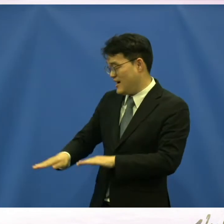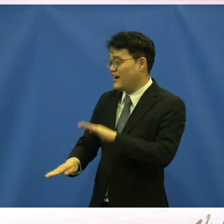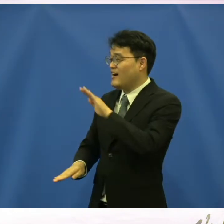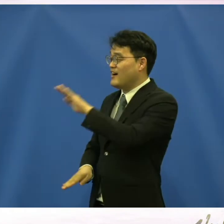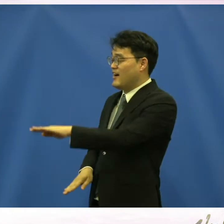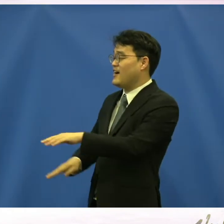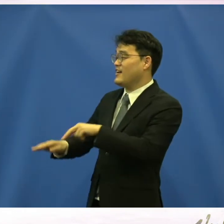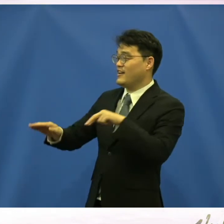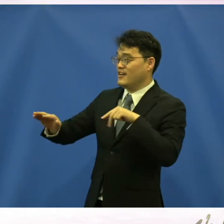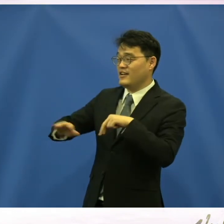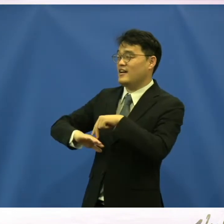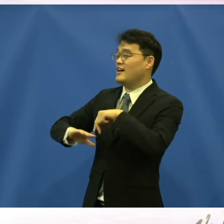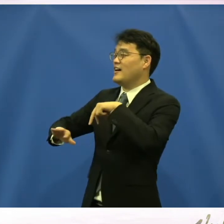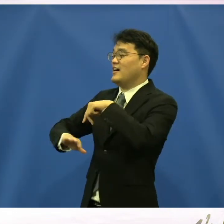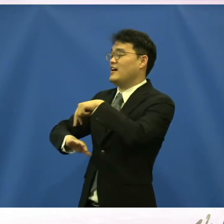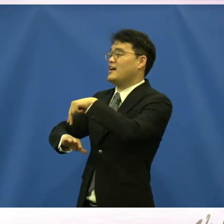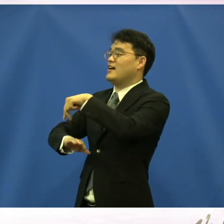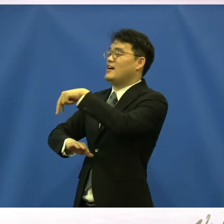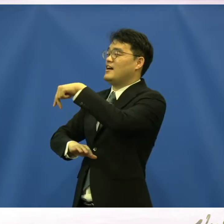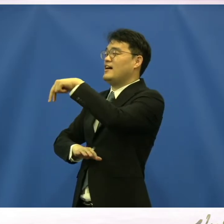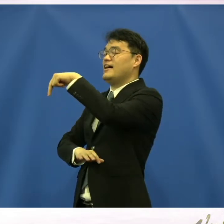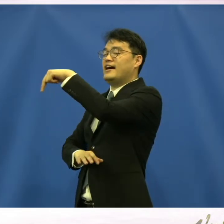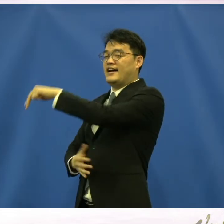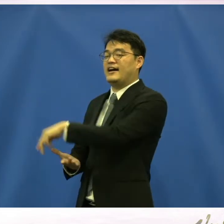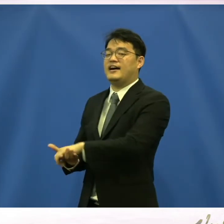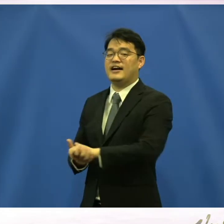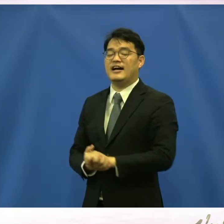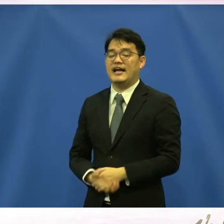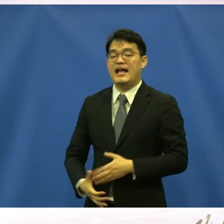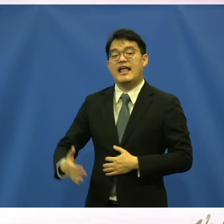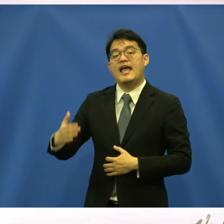나는 가리라